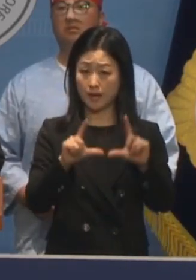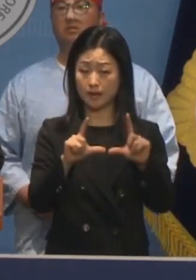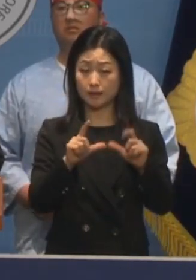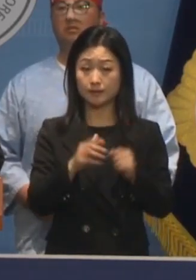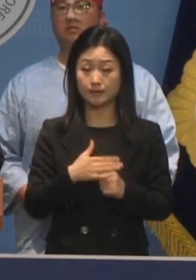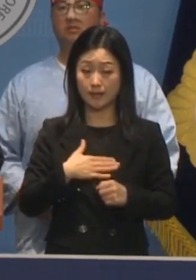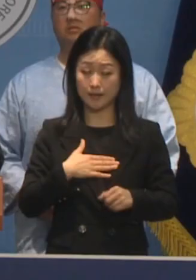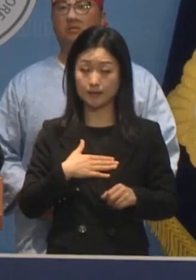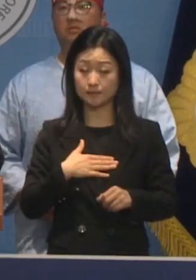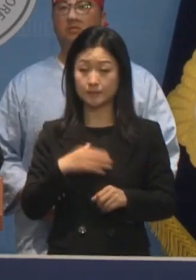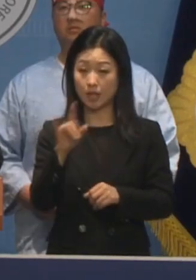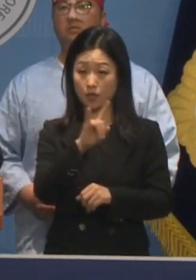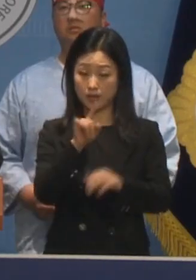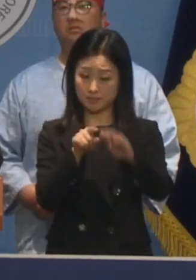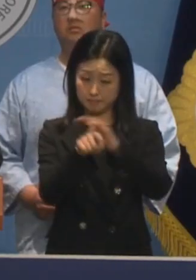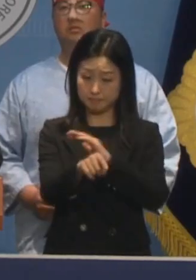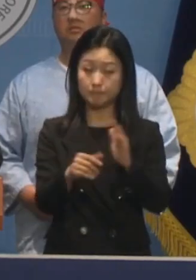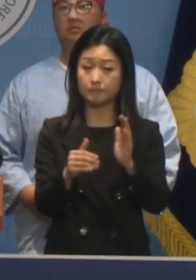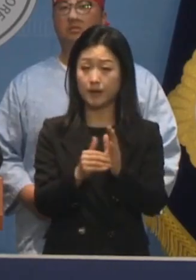지부를 방문하고